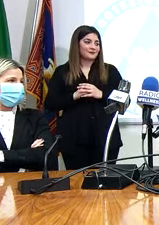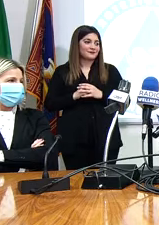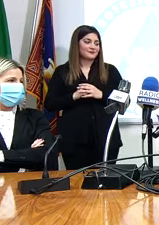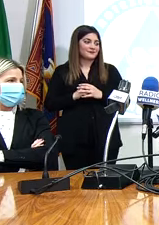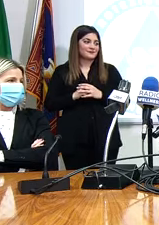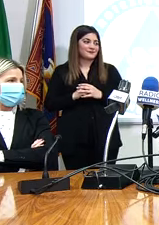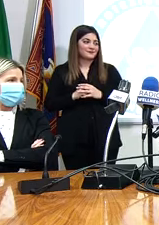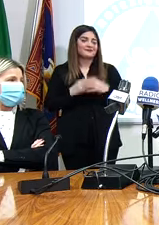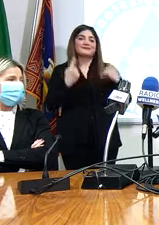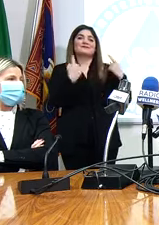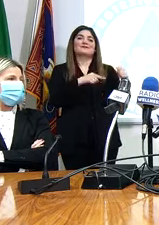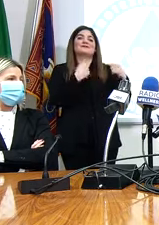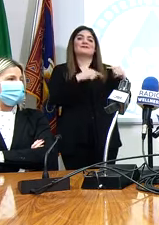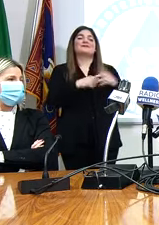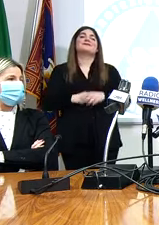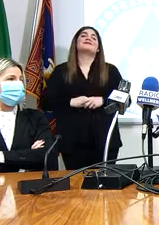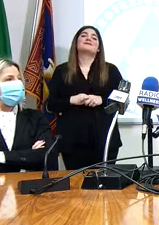Eccolo.